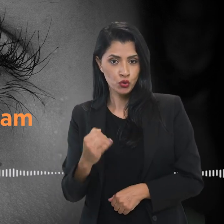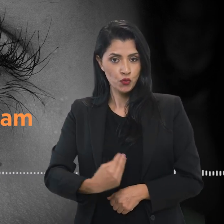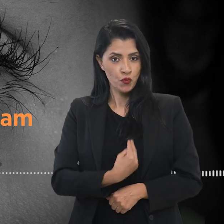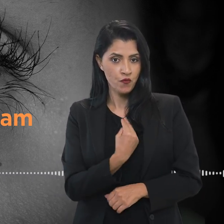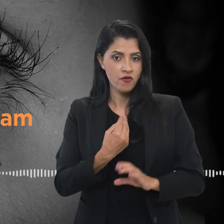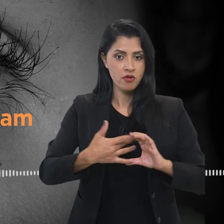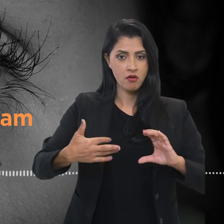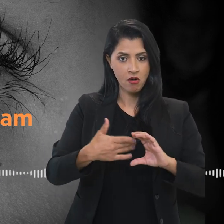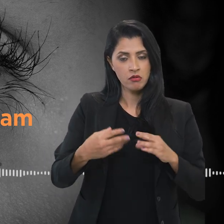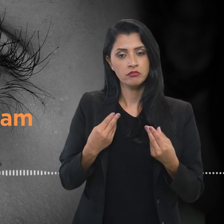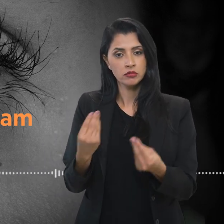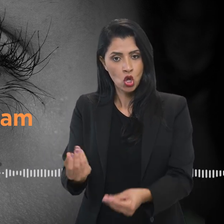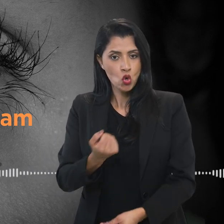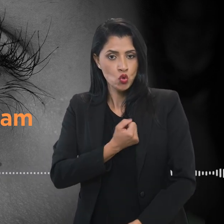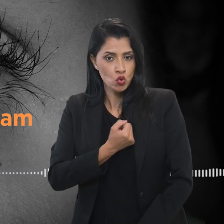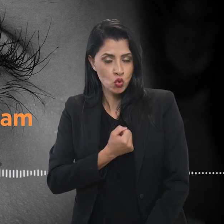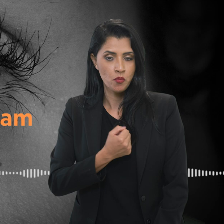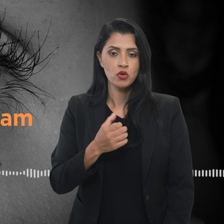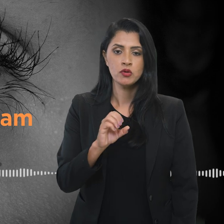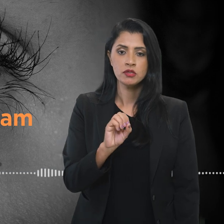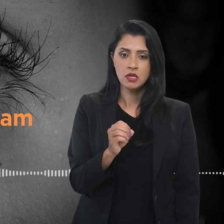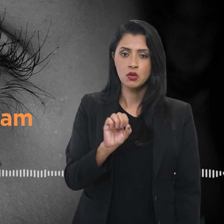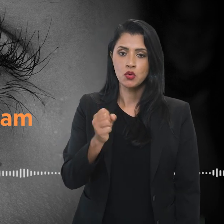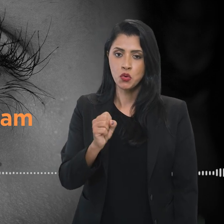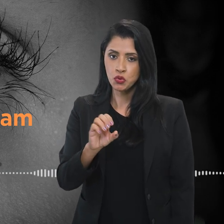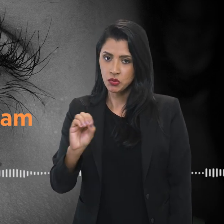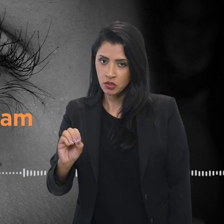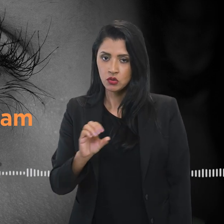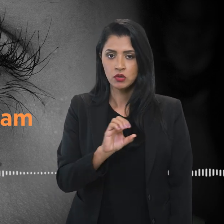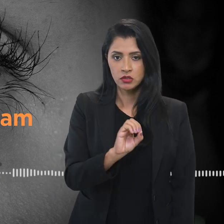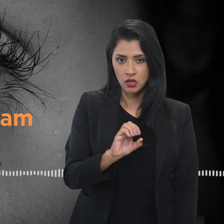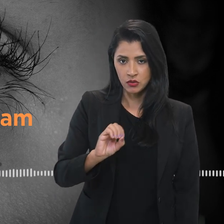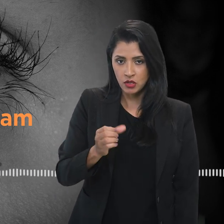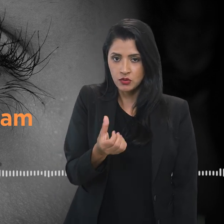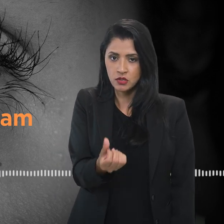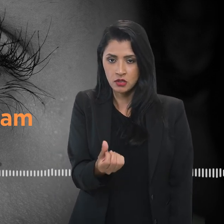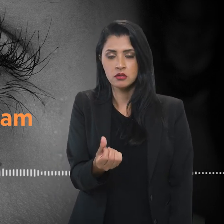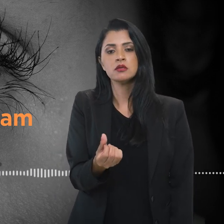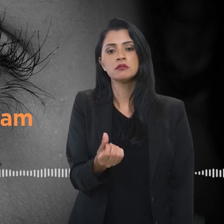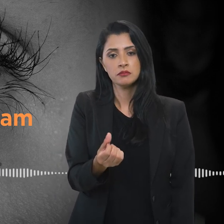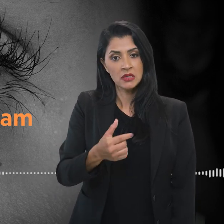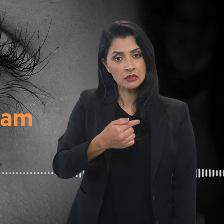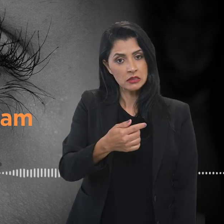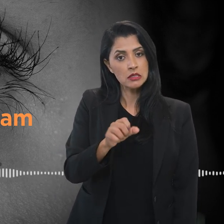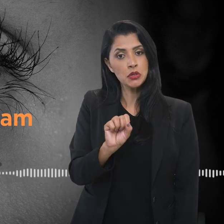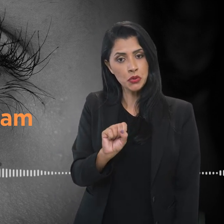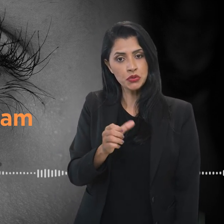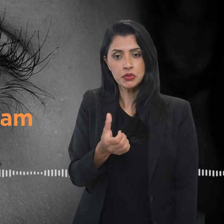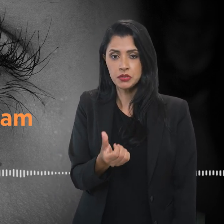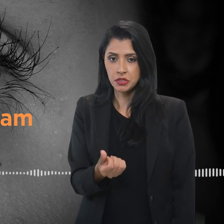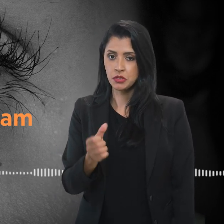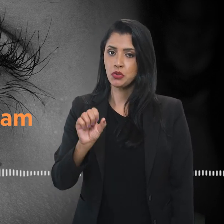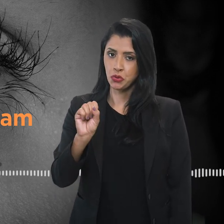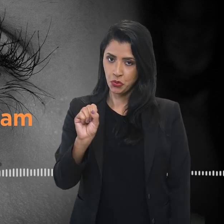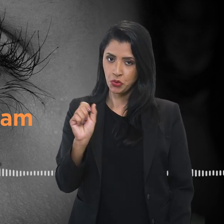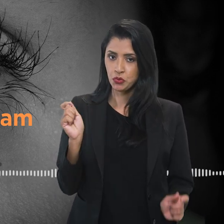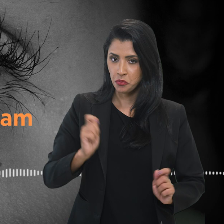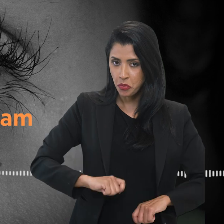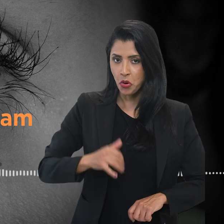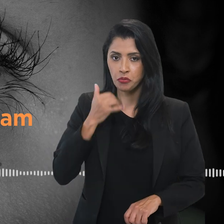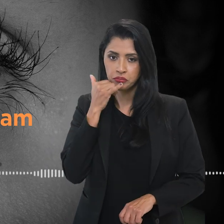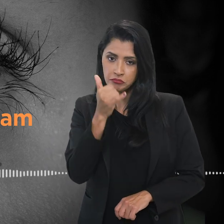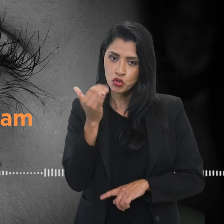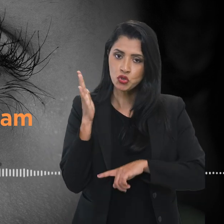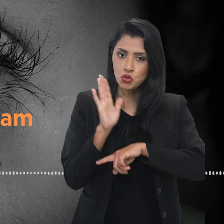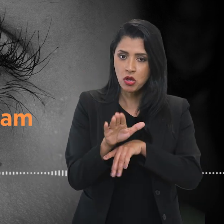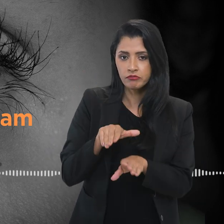Vidas Raras disponibiliza o telefone 0800 006 7868